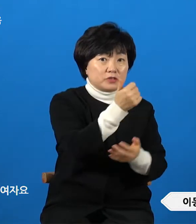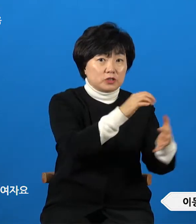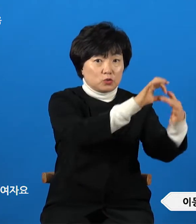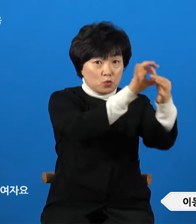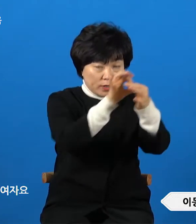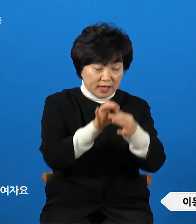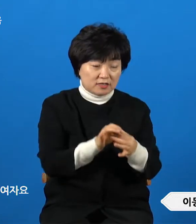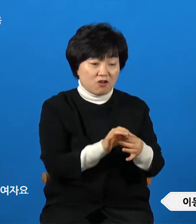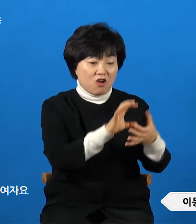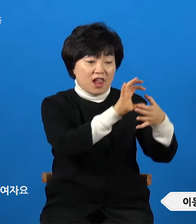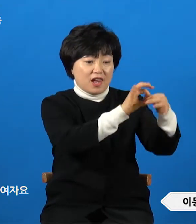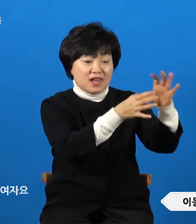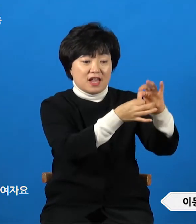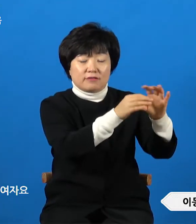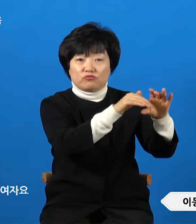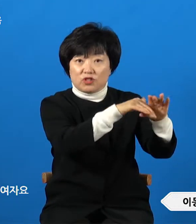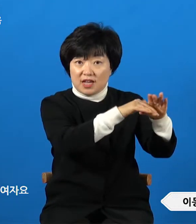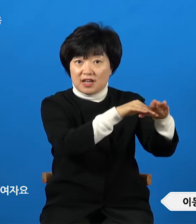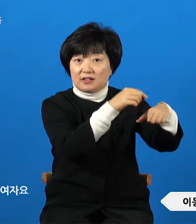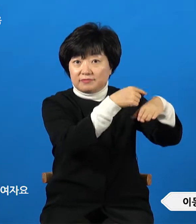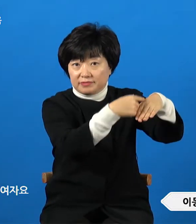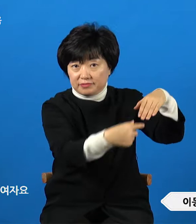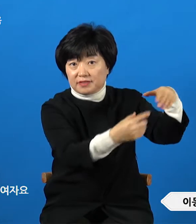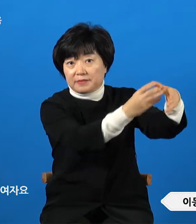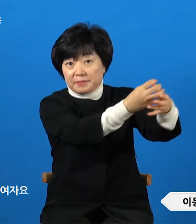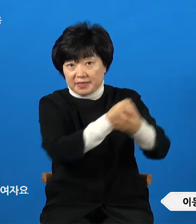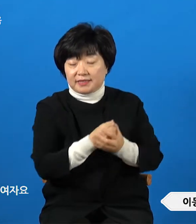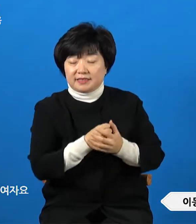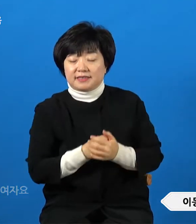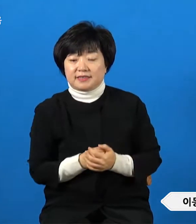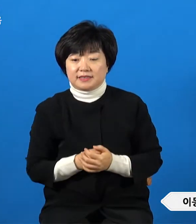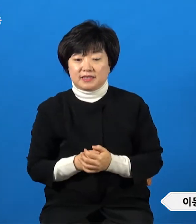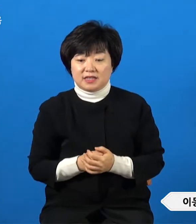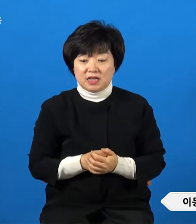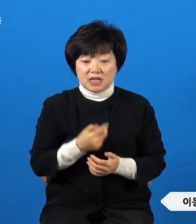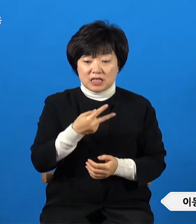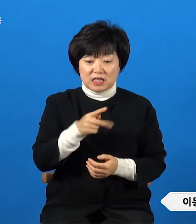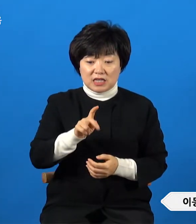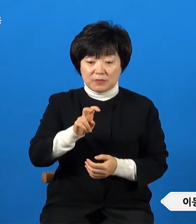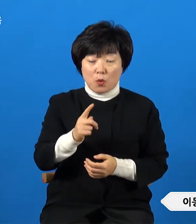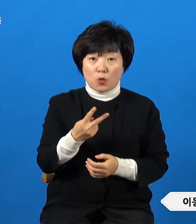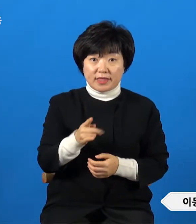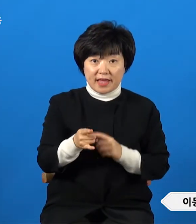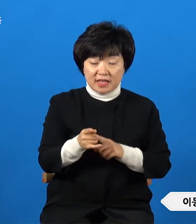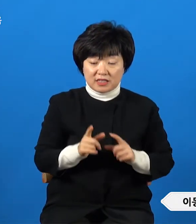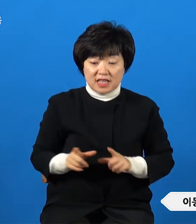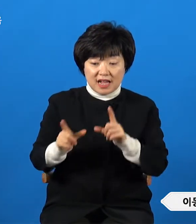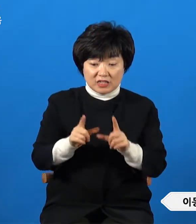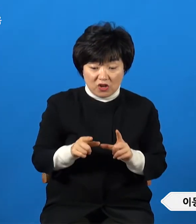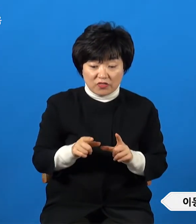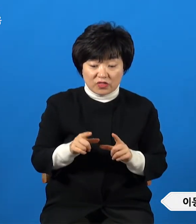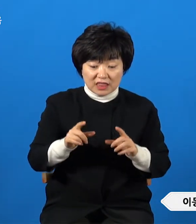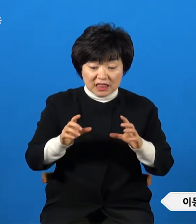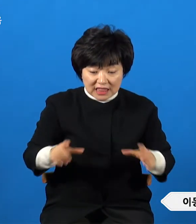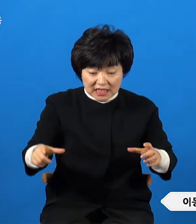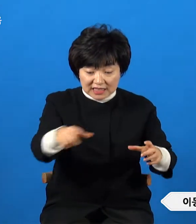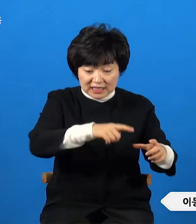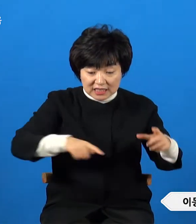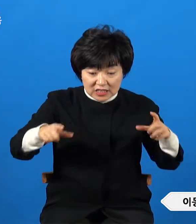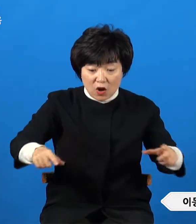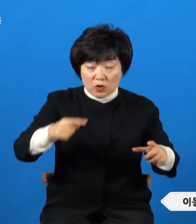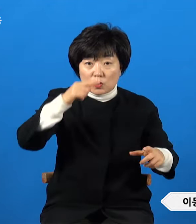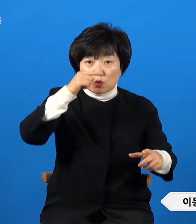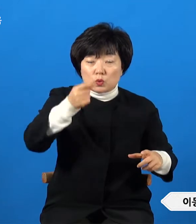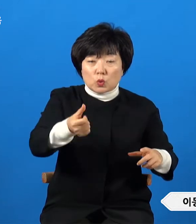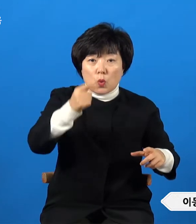헬라 문화의 영향을 받고 있었던 것입니다. 그 당시에 디모데가 살고 있던 곳은 소아시아 지역입니다.